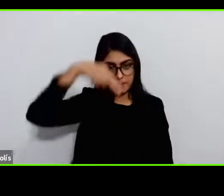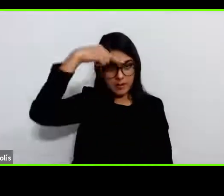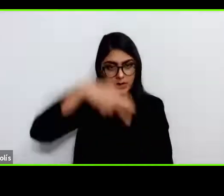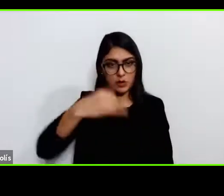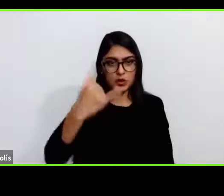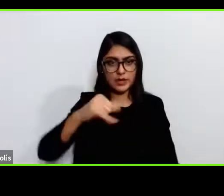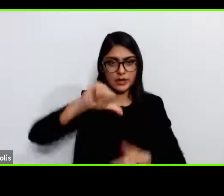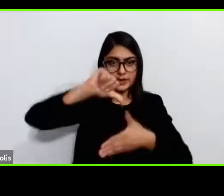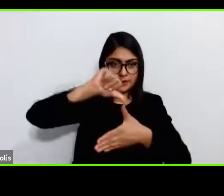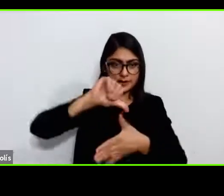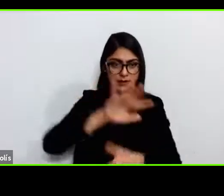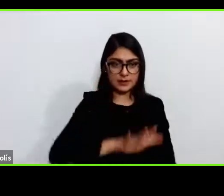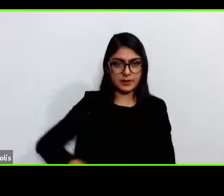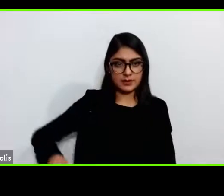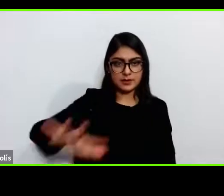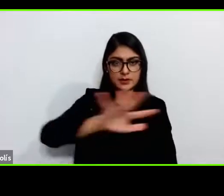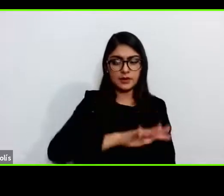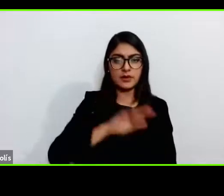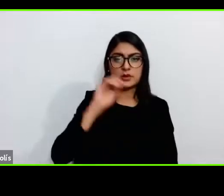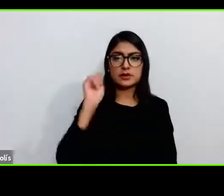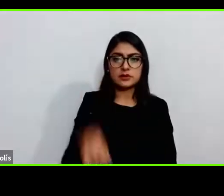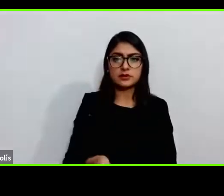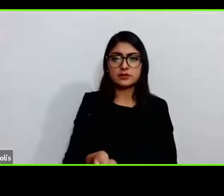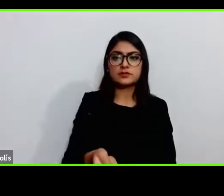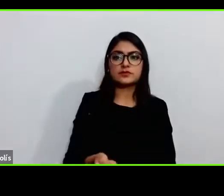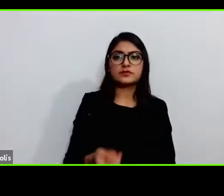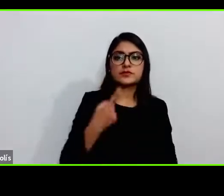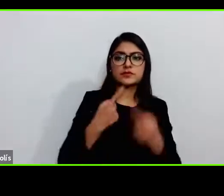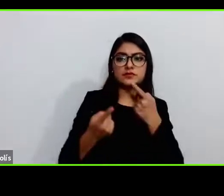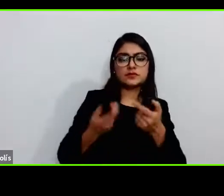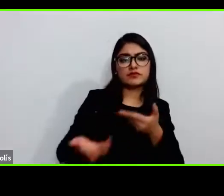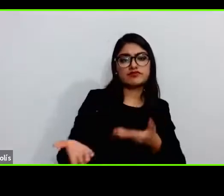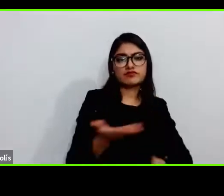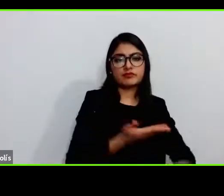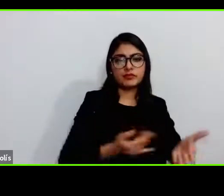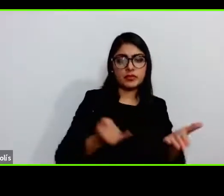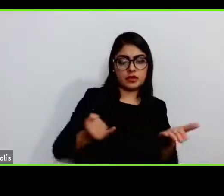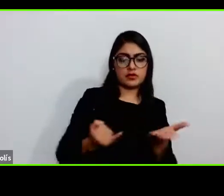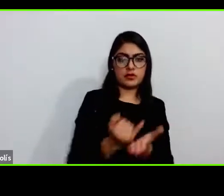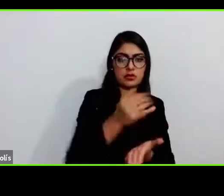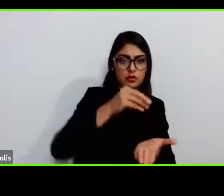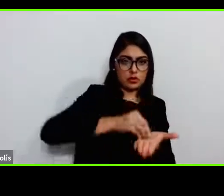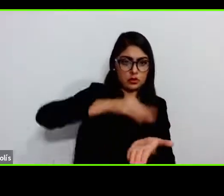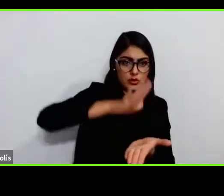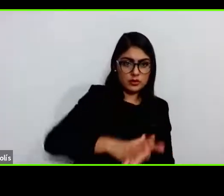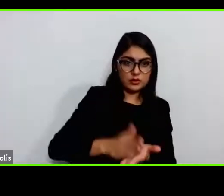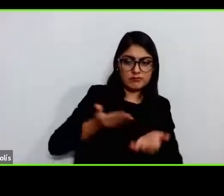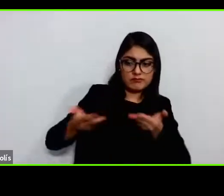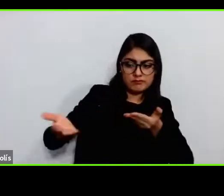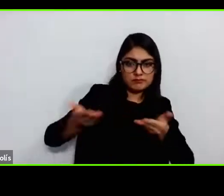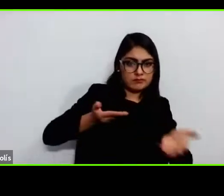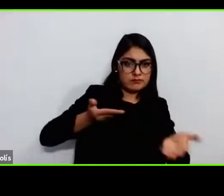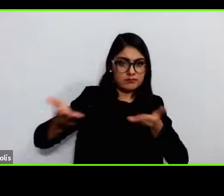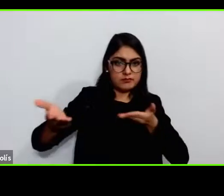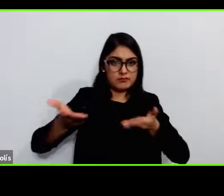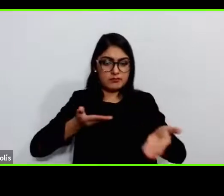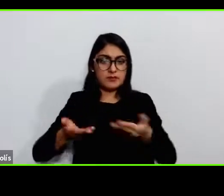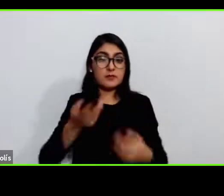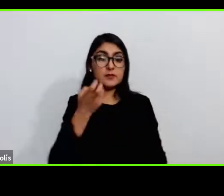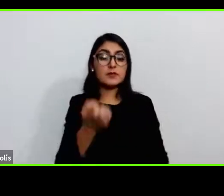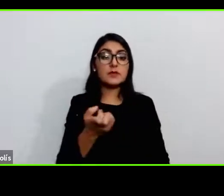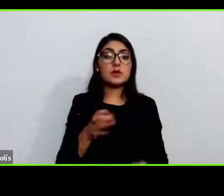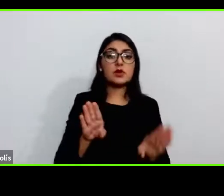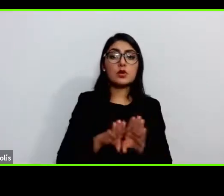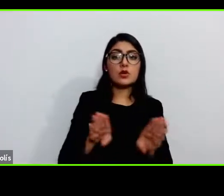se entiende bajo la idea de diálogo jurisprudencial, ¿no? Esta es una noción que también es muy importante para entender, digamos, la discusión,